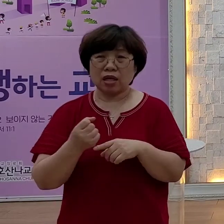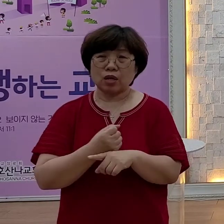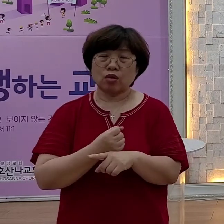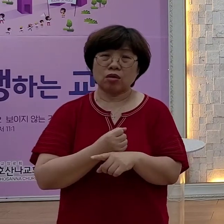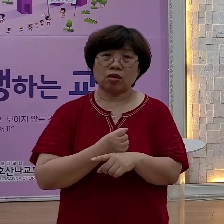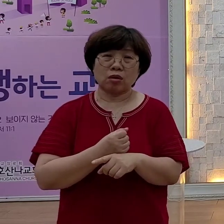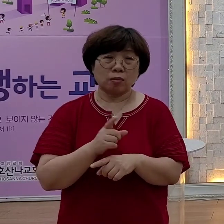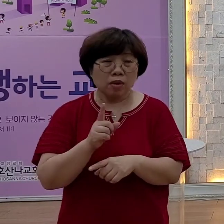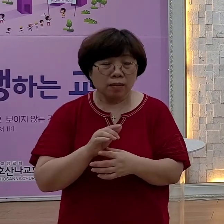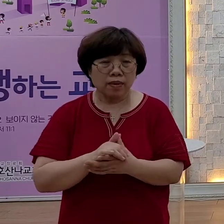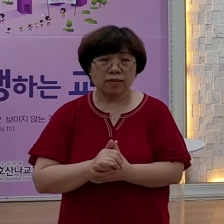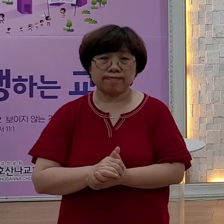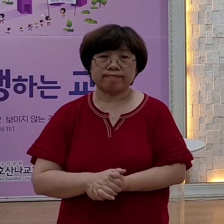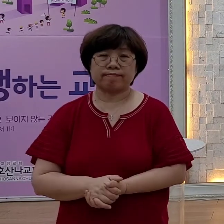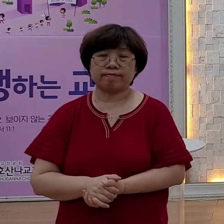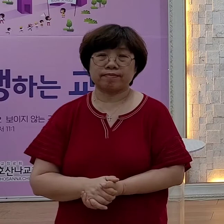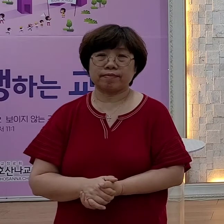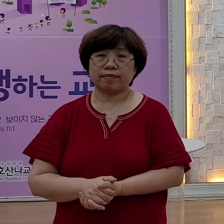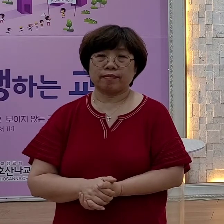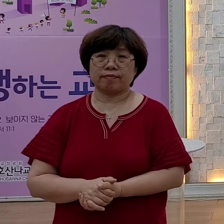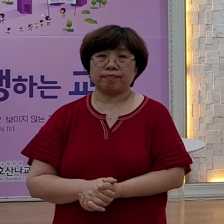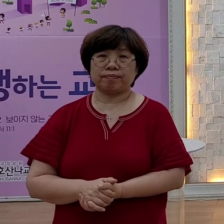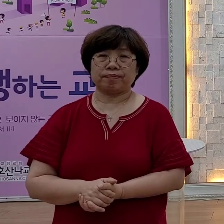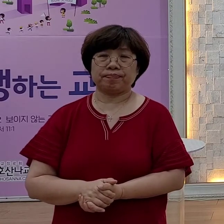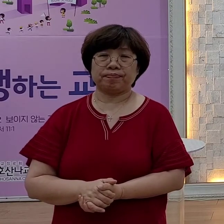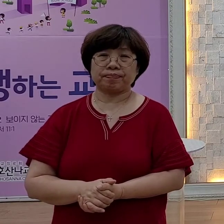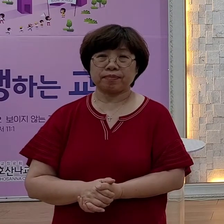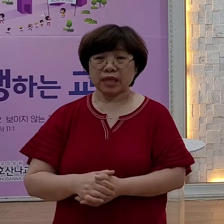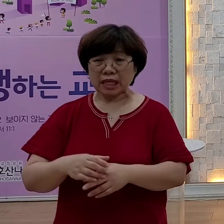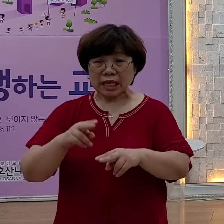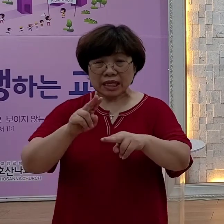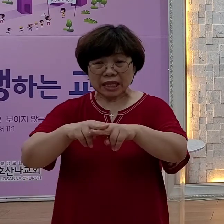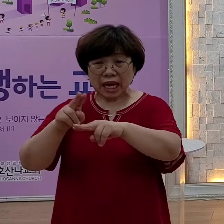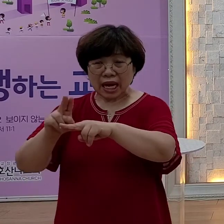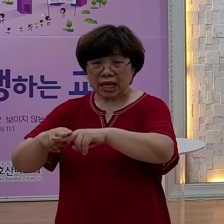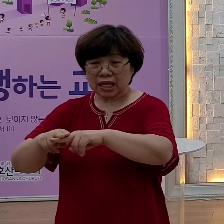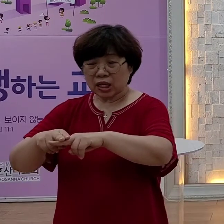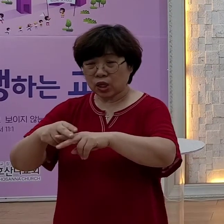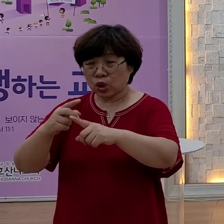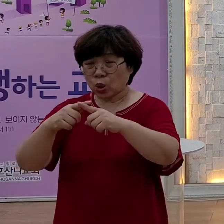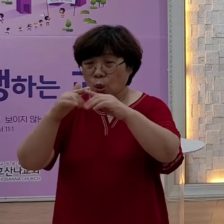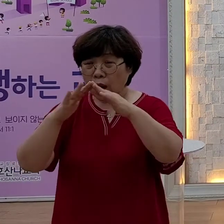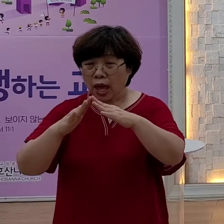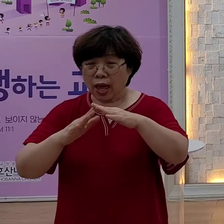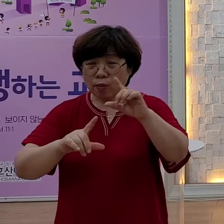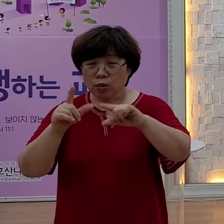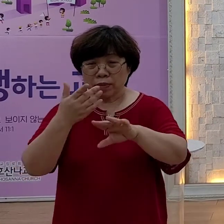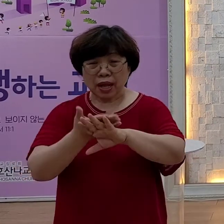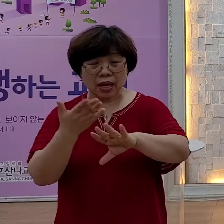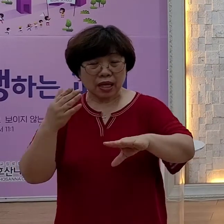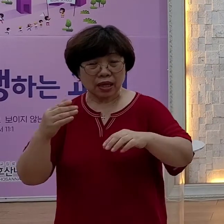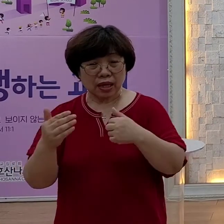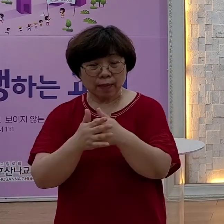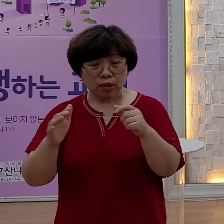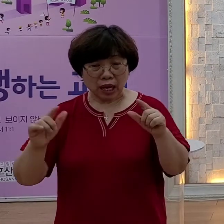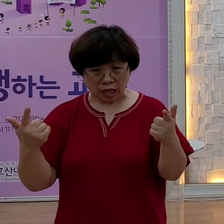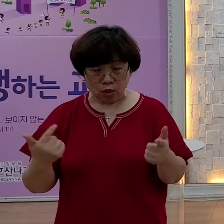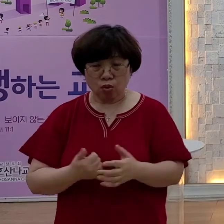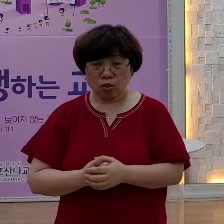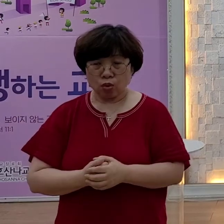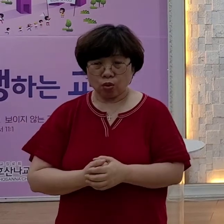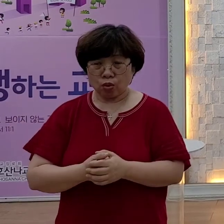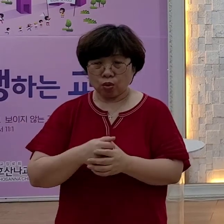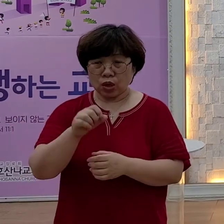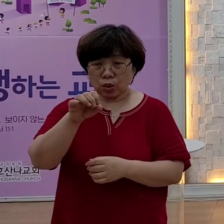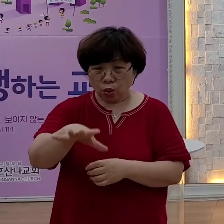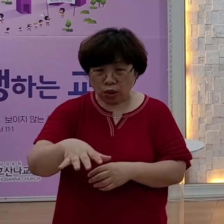오늘 새벽기도 본문에도 나오지만 이 자리가 달라서가 아니라 여기에 하나님이 계시고 여기에